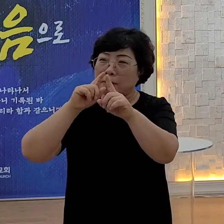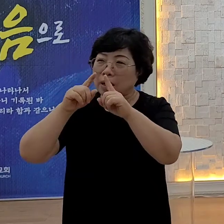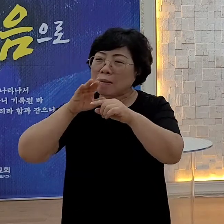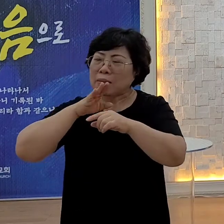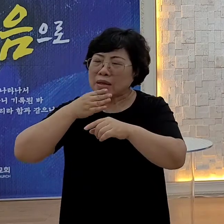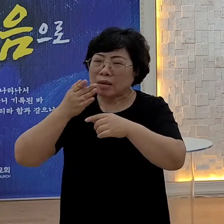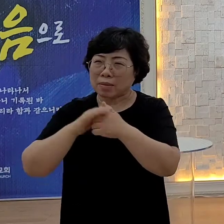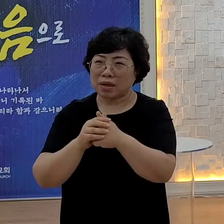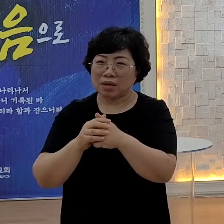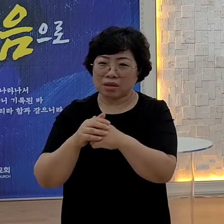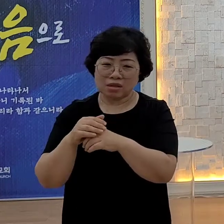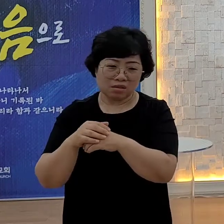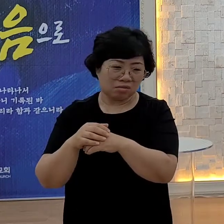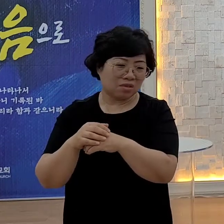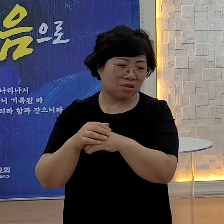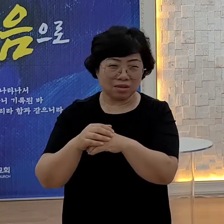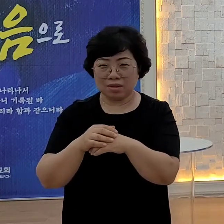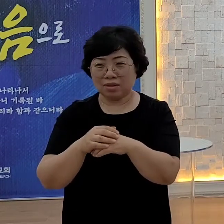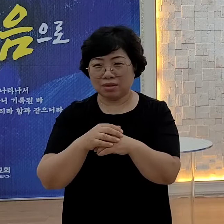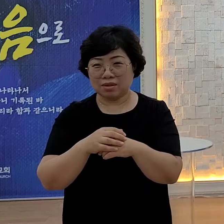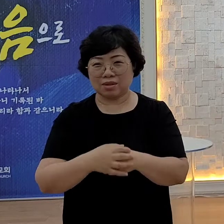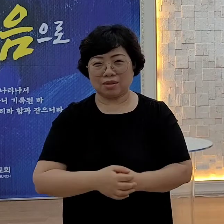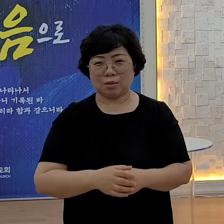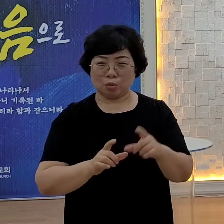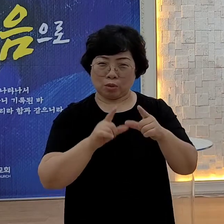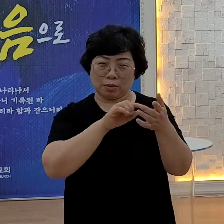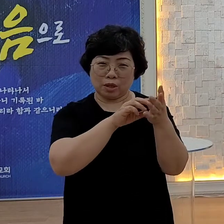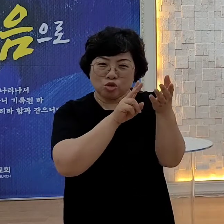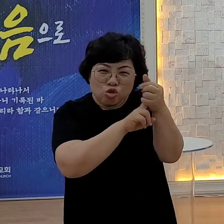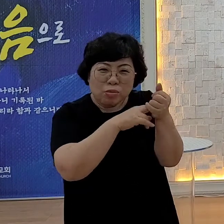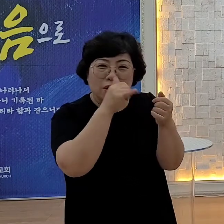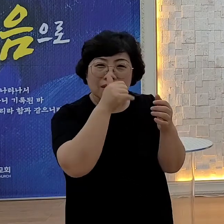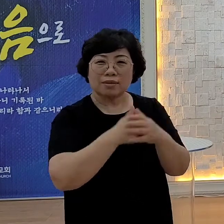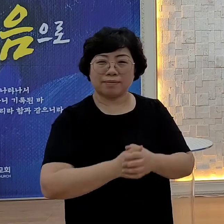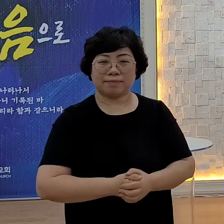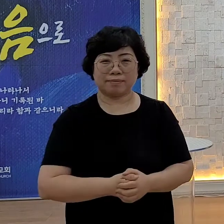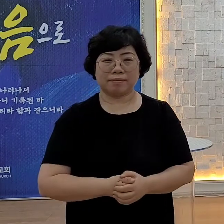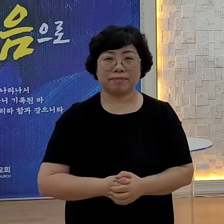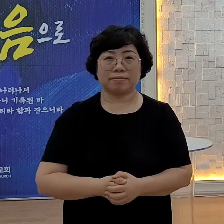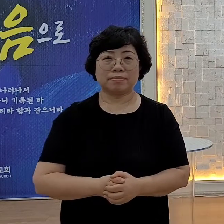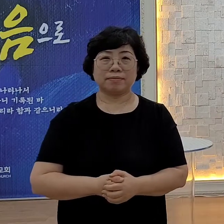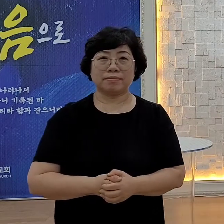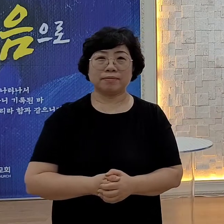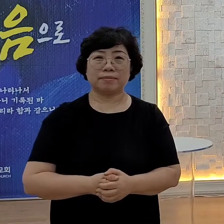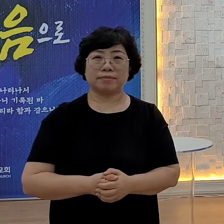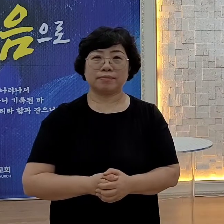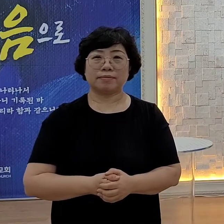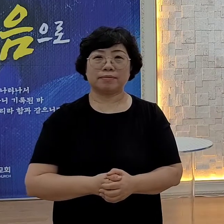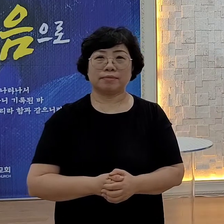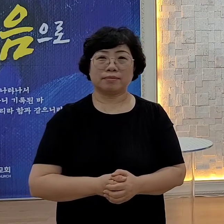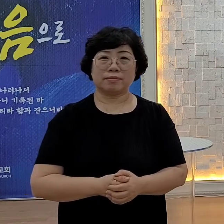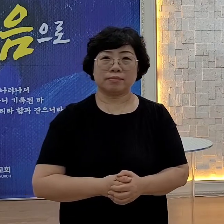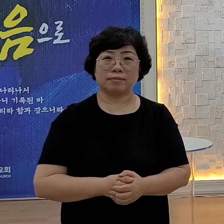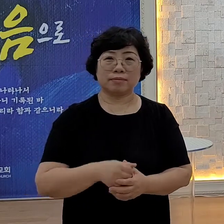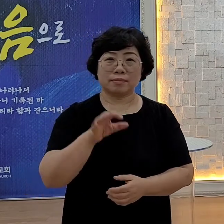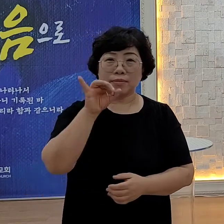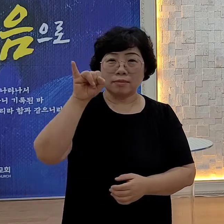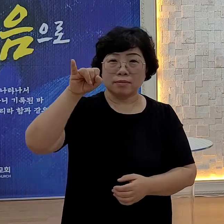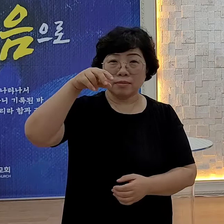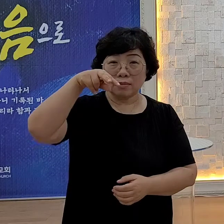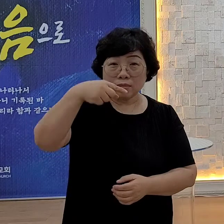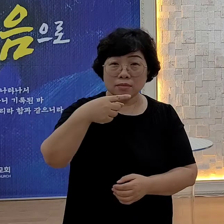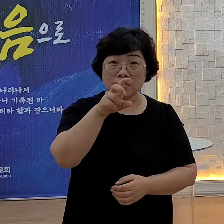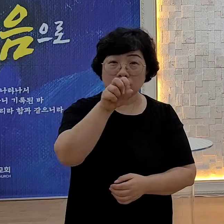고마운데 그냥 우리 맨 마지막에 보세요. 이스마엘이나 하나님